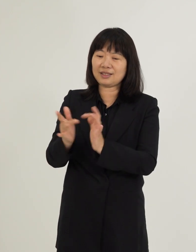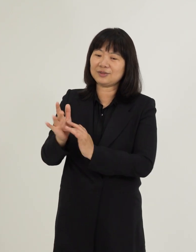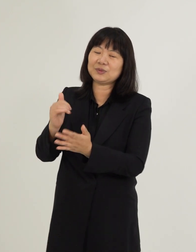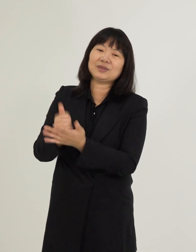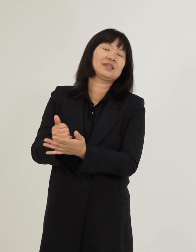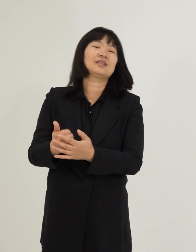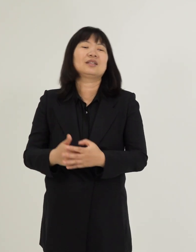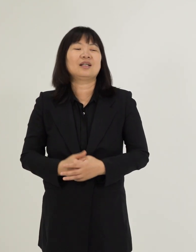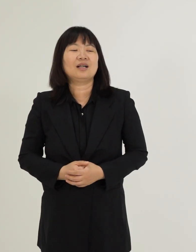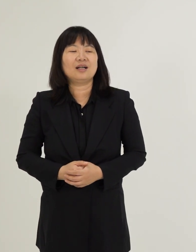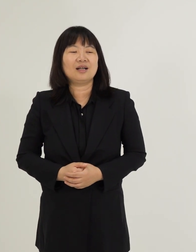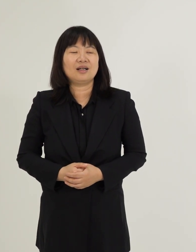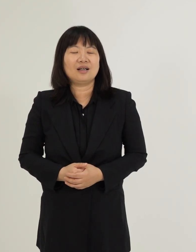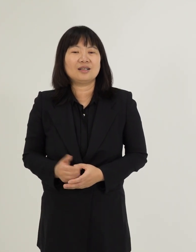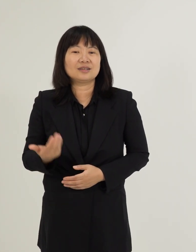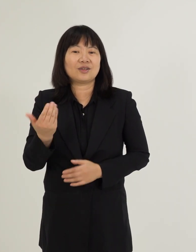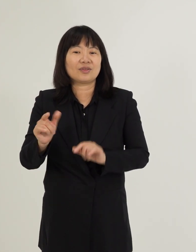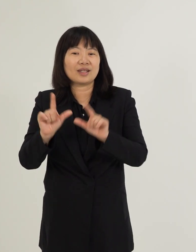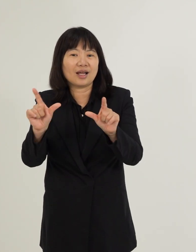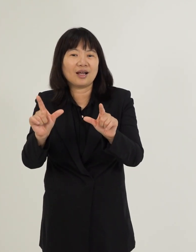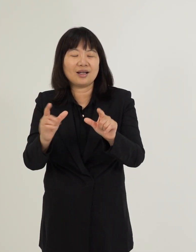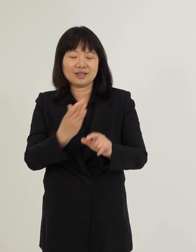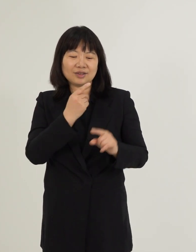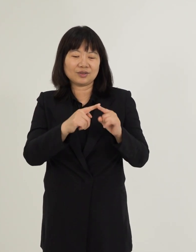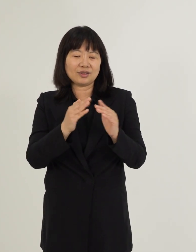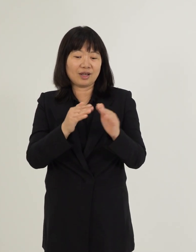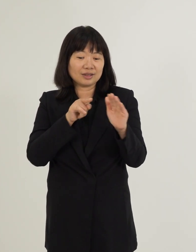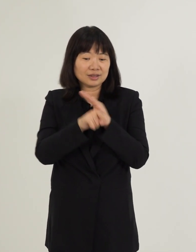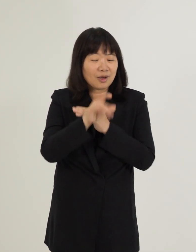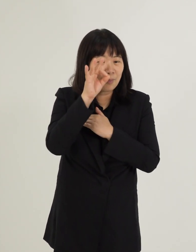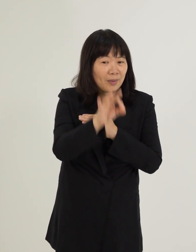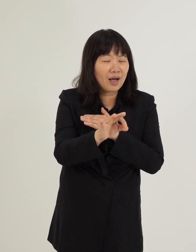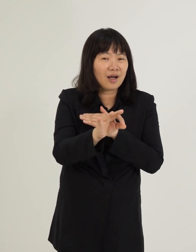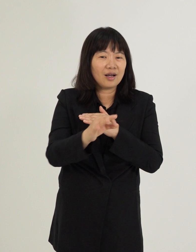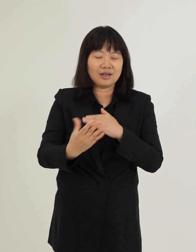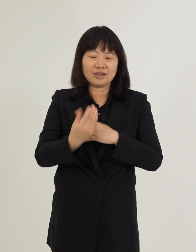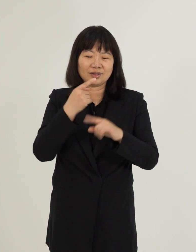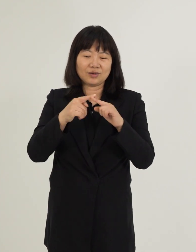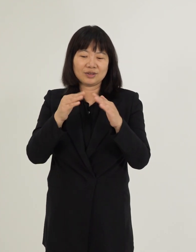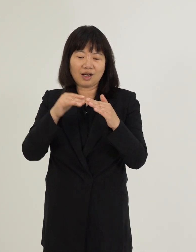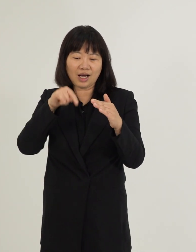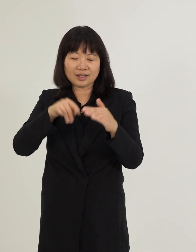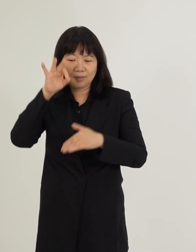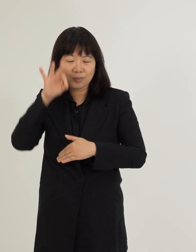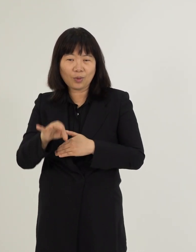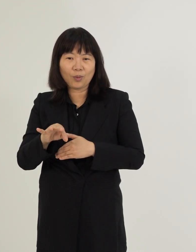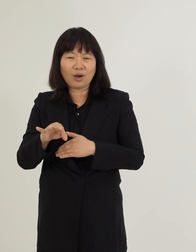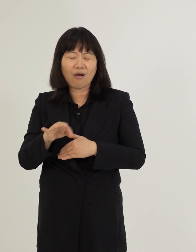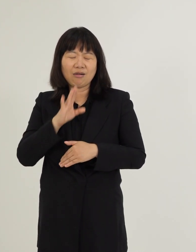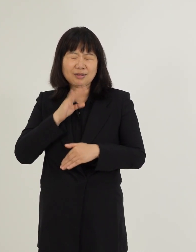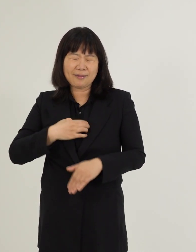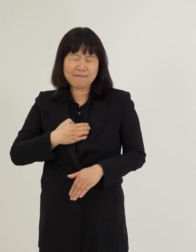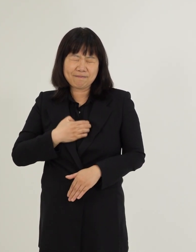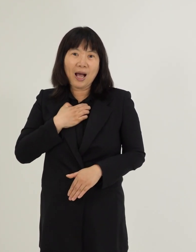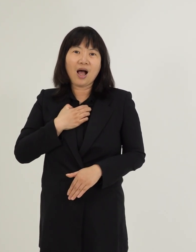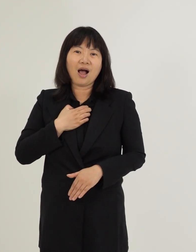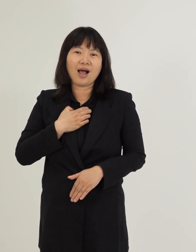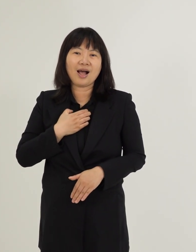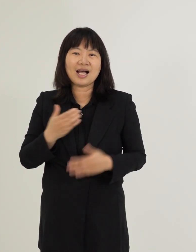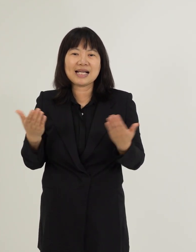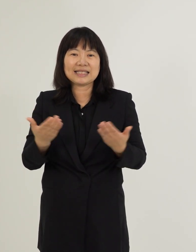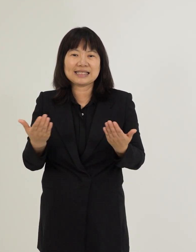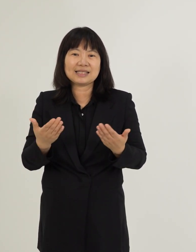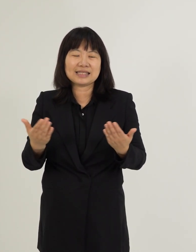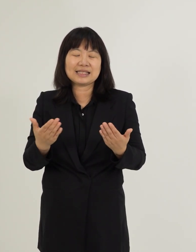예수님이 그 전날 성전에 들어가시니까 성전 안에서는 끔찍한